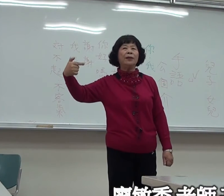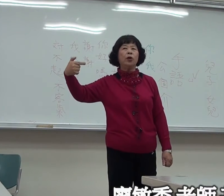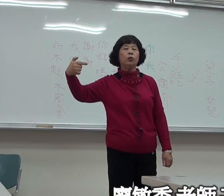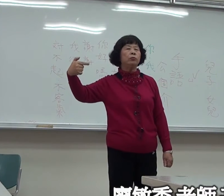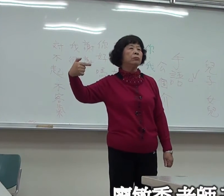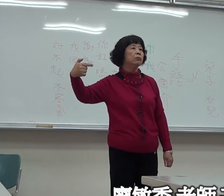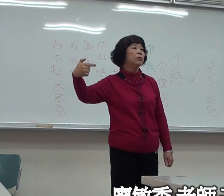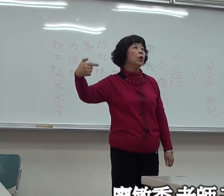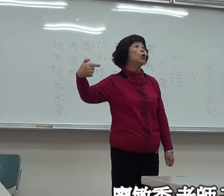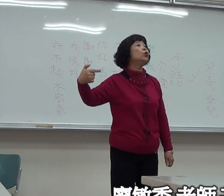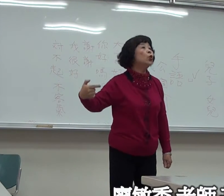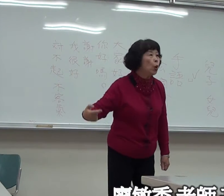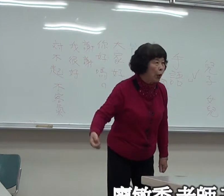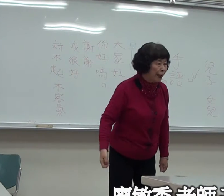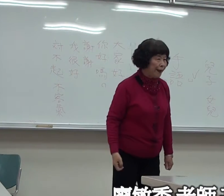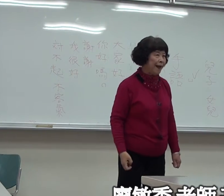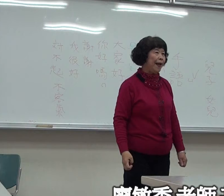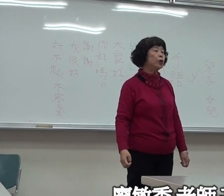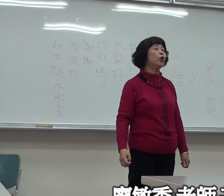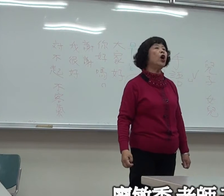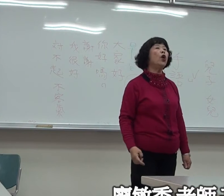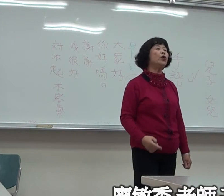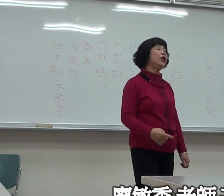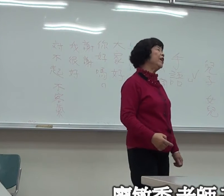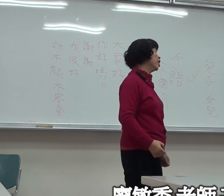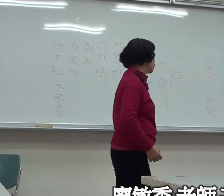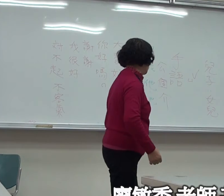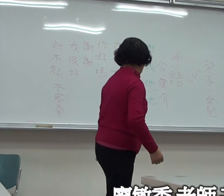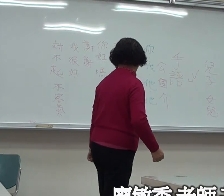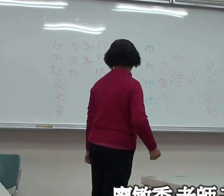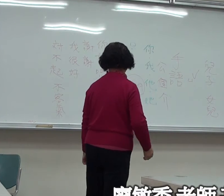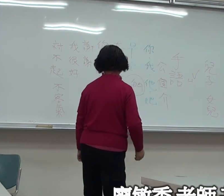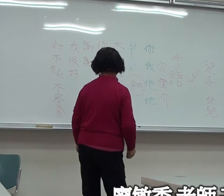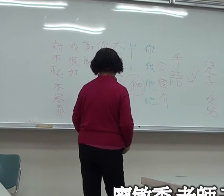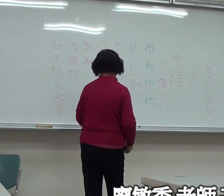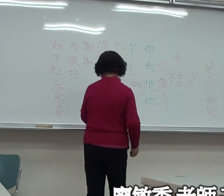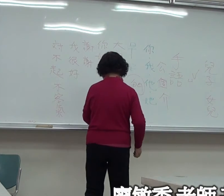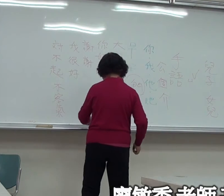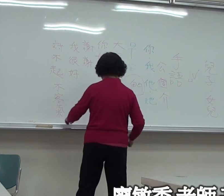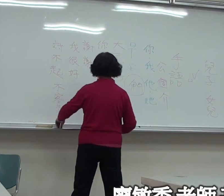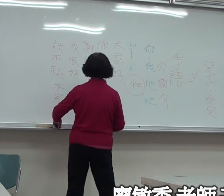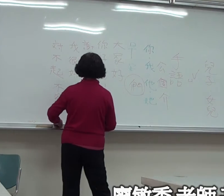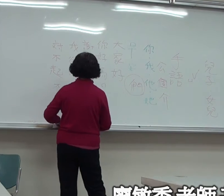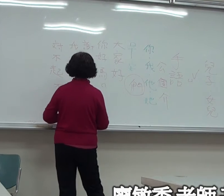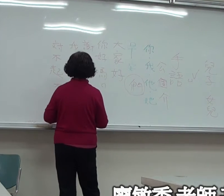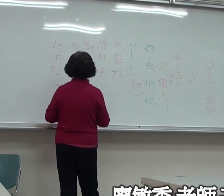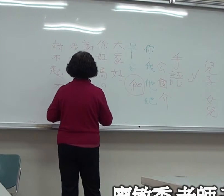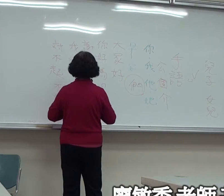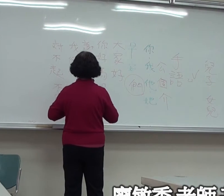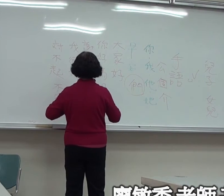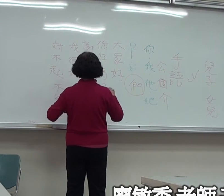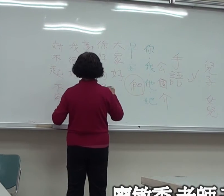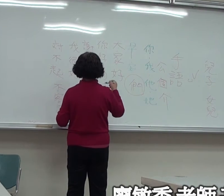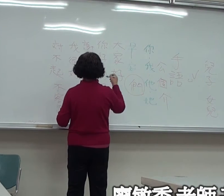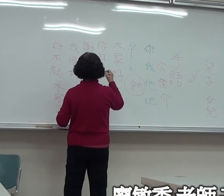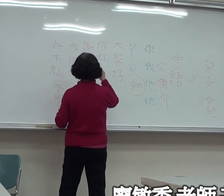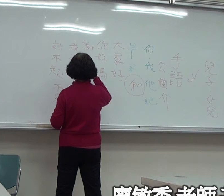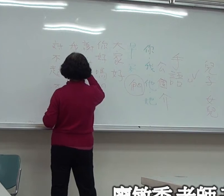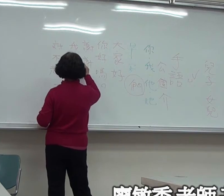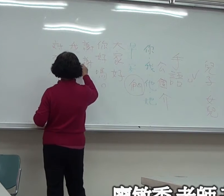就最，哎，最后一页的最。好，哎，所以我们说，我